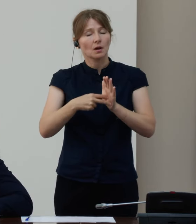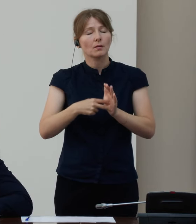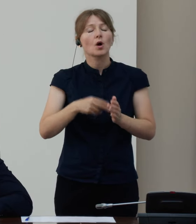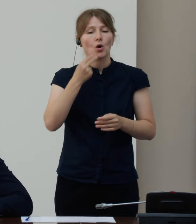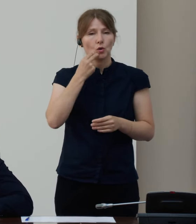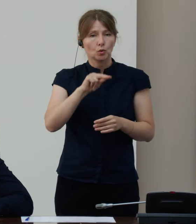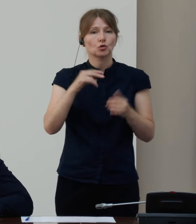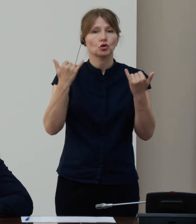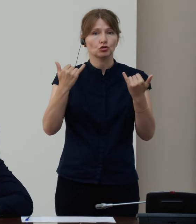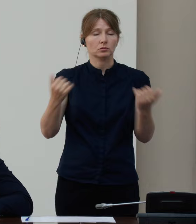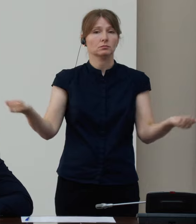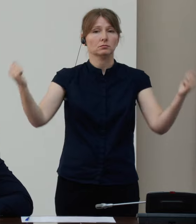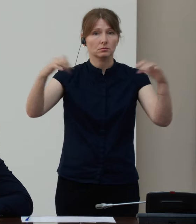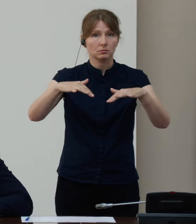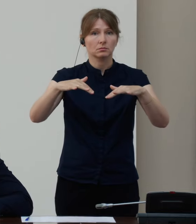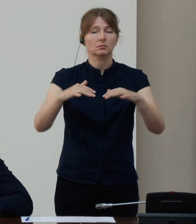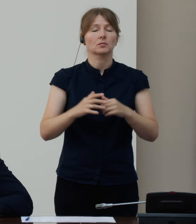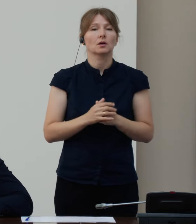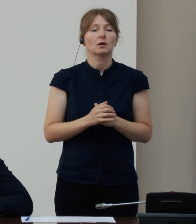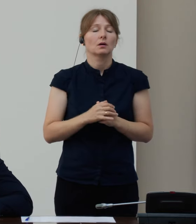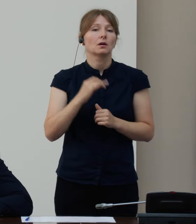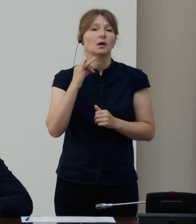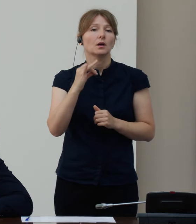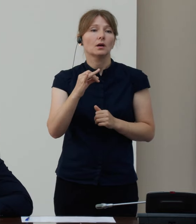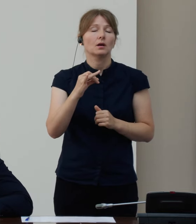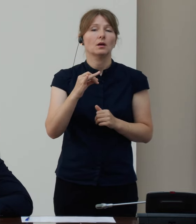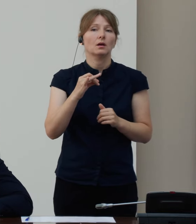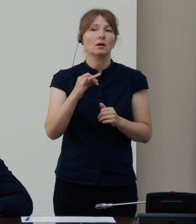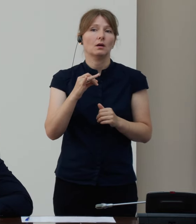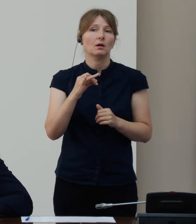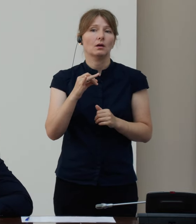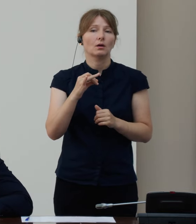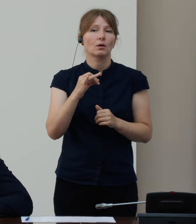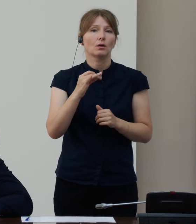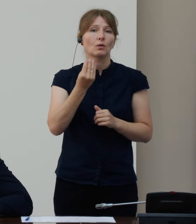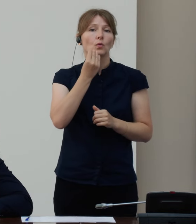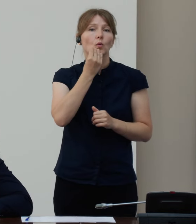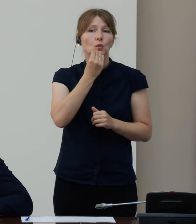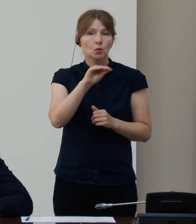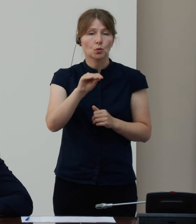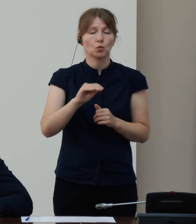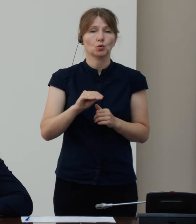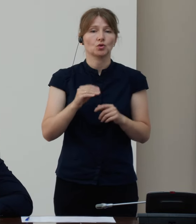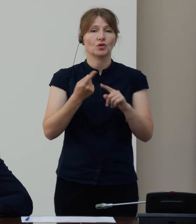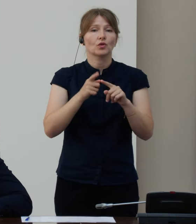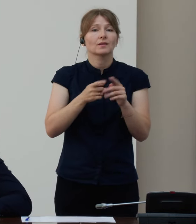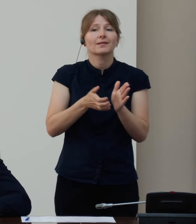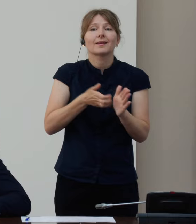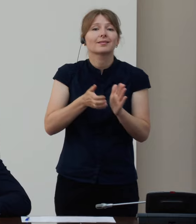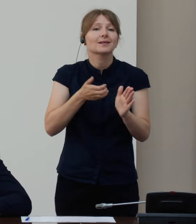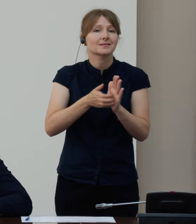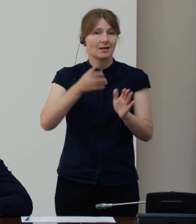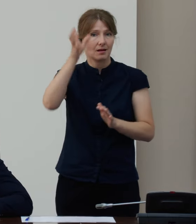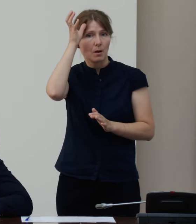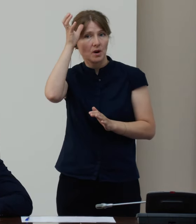toți grămăjoară și o să suplinim această lipsă de capacitate până noi o